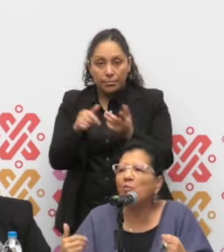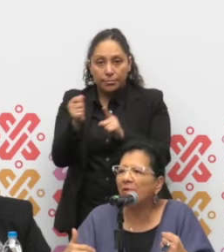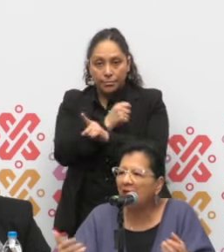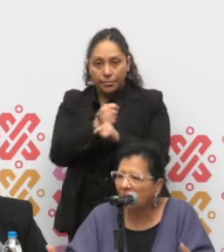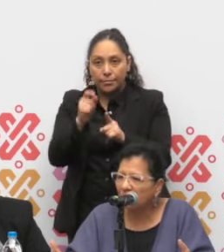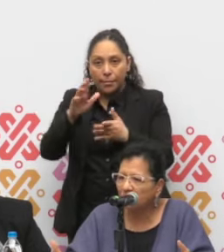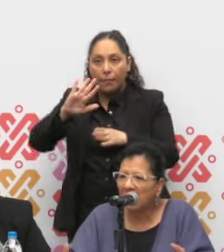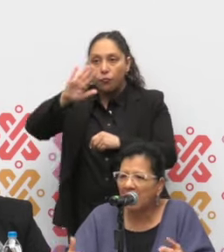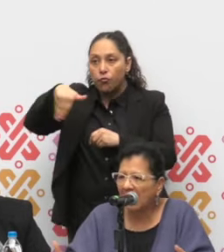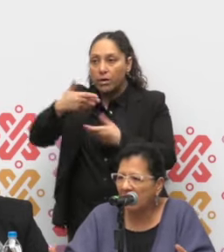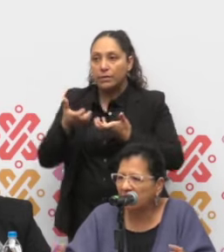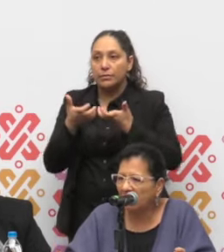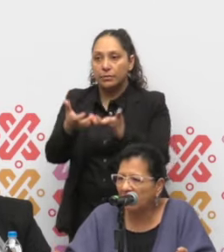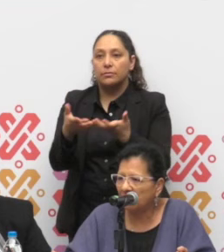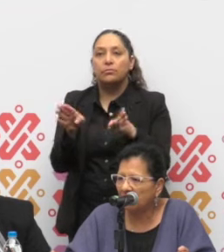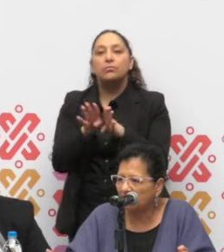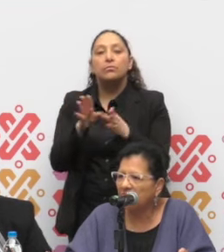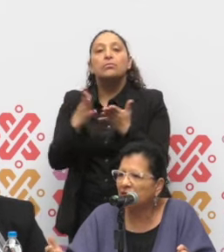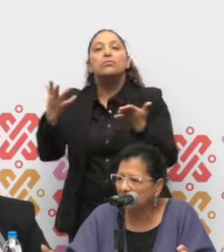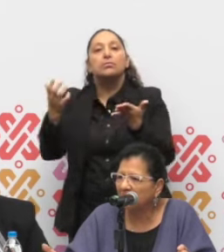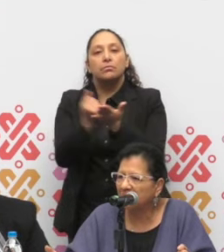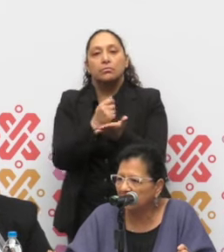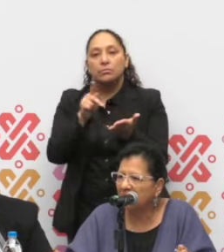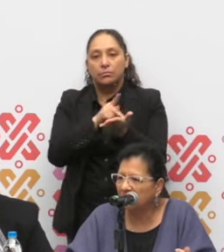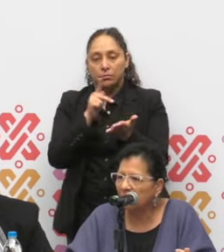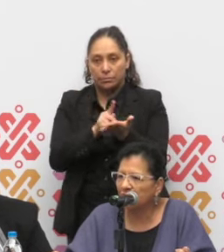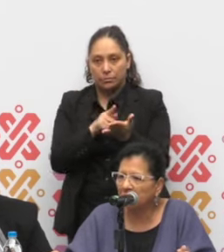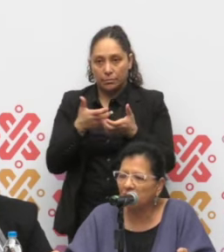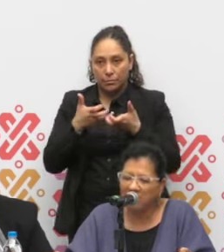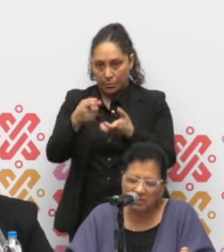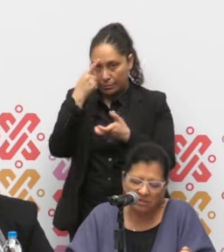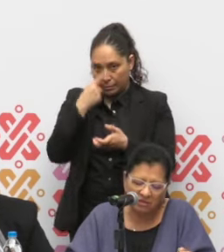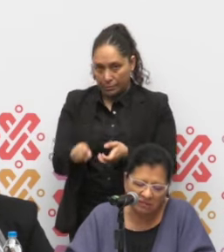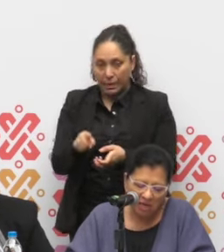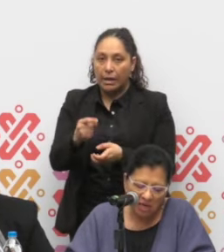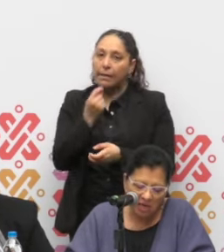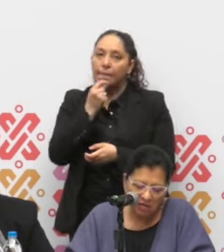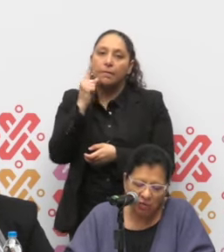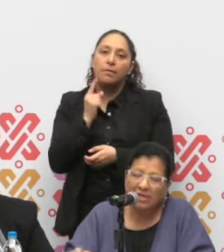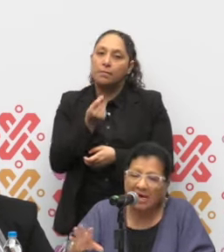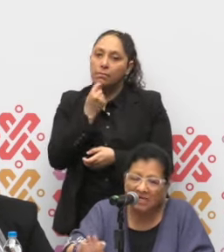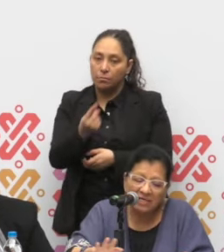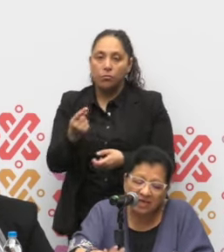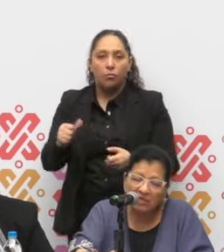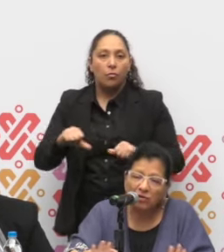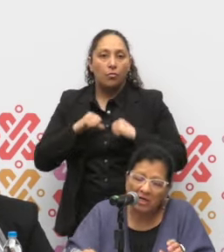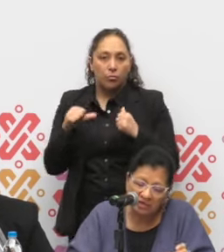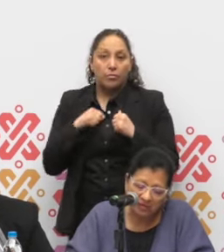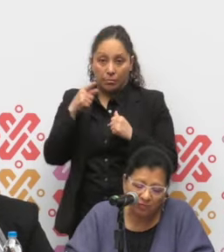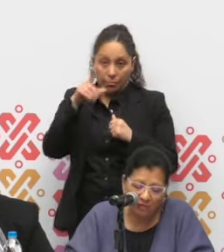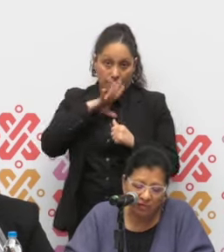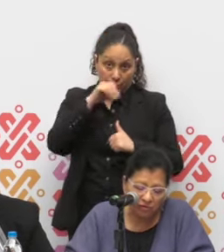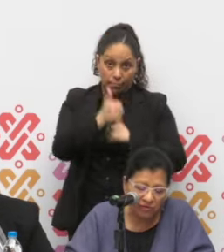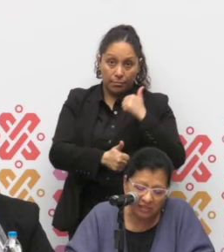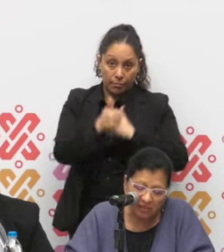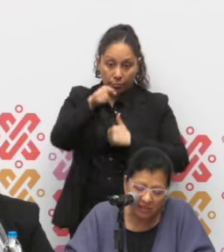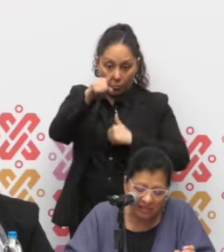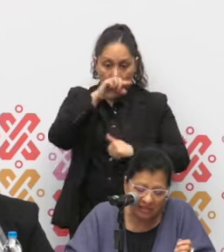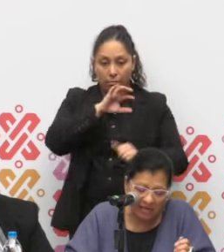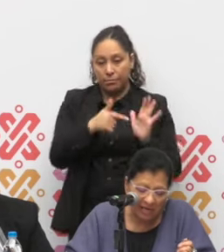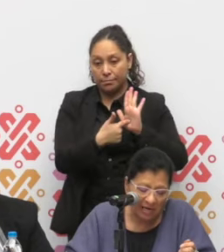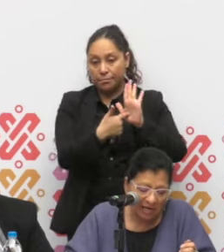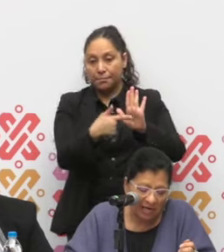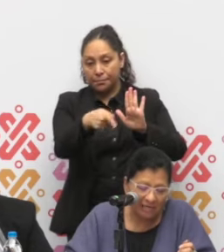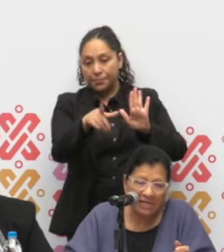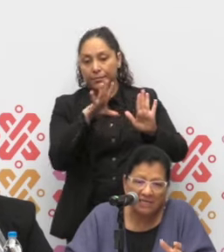cómo recuperamos la calle para nuestros niños y nuestras niñas y nuestros adolescentes, ¿no? Y ahí está el reto y aquí está puesto. Entonces la